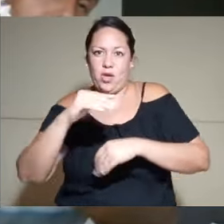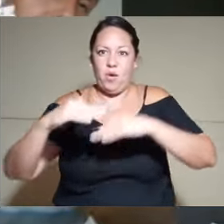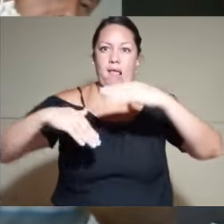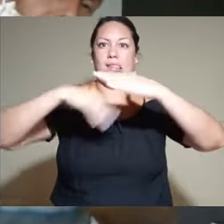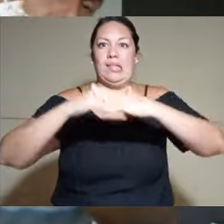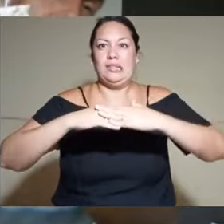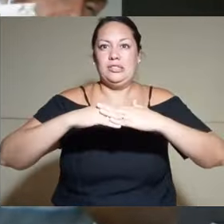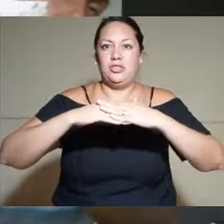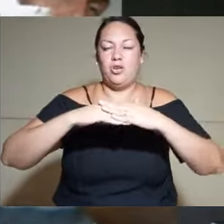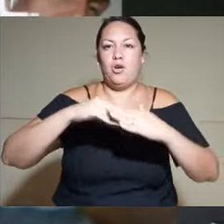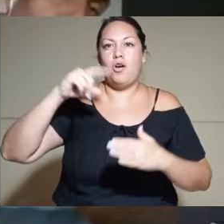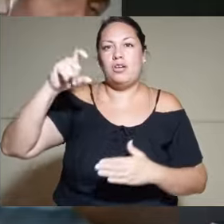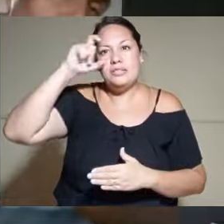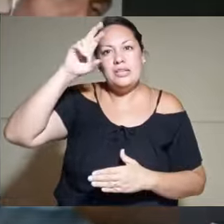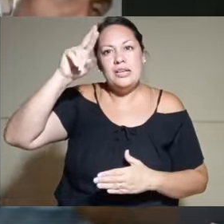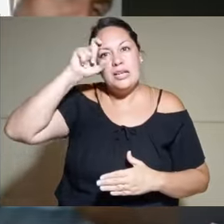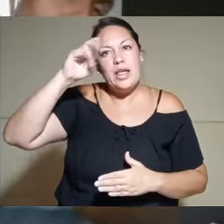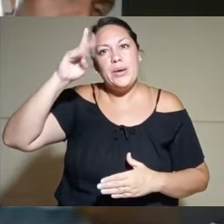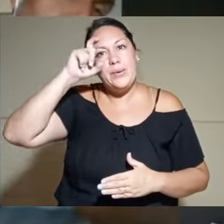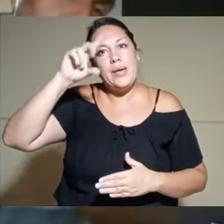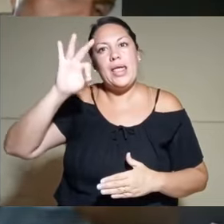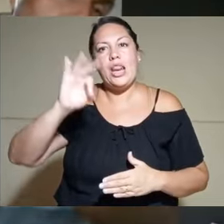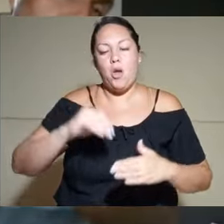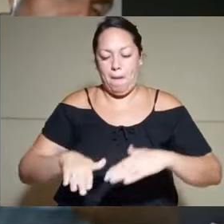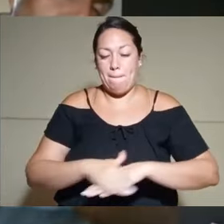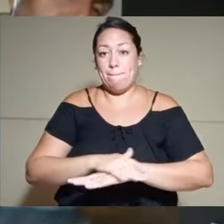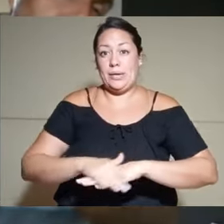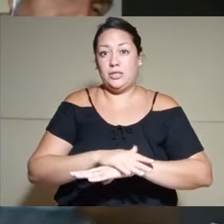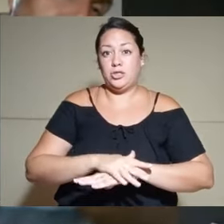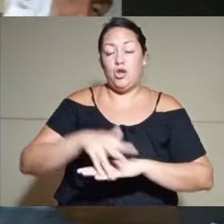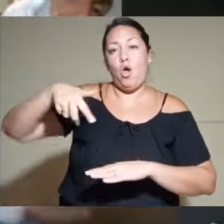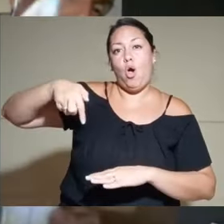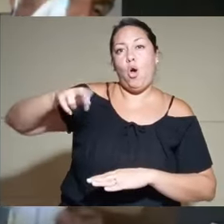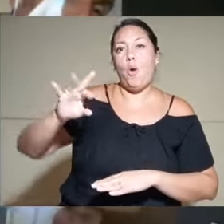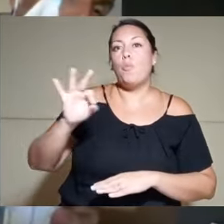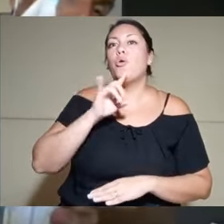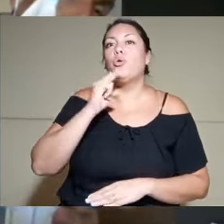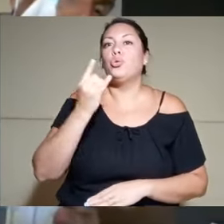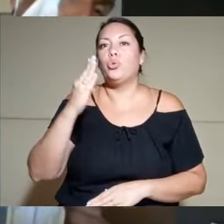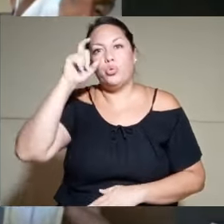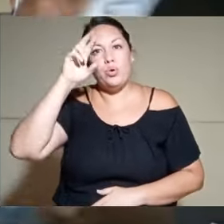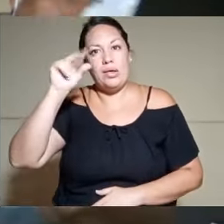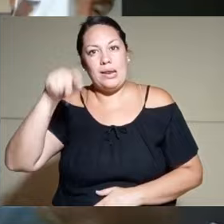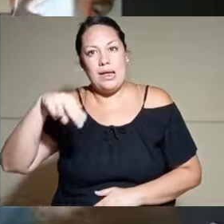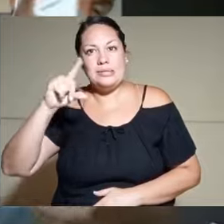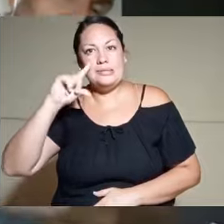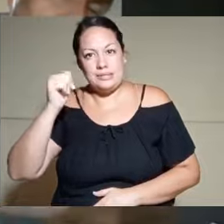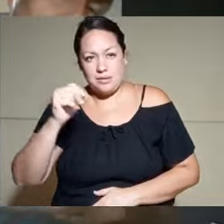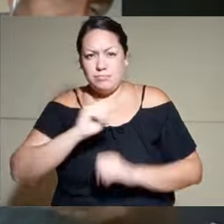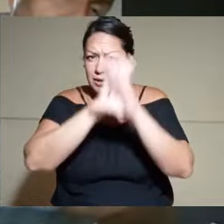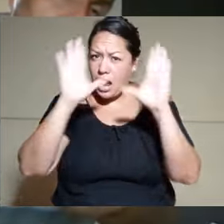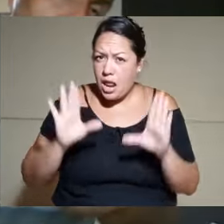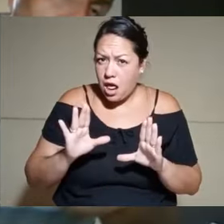La protuberancia, el cuarto ventrículo, el techo es la tienda del cerebelo y ¿Está claro? el piso del cuarto